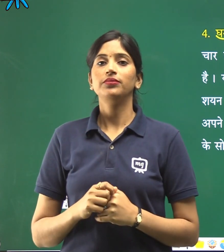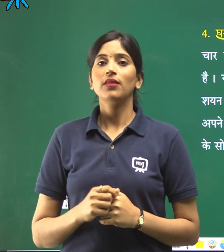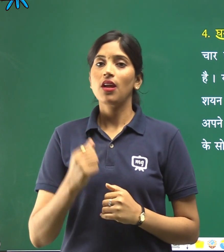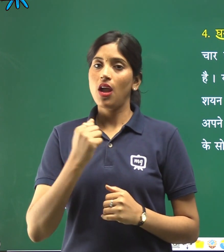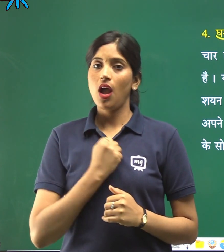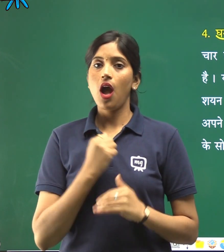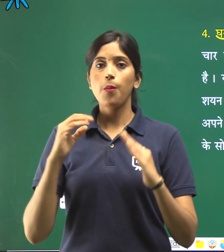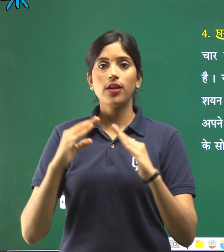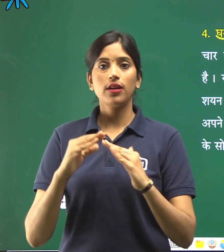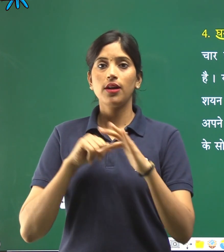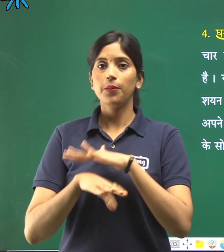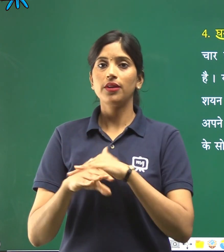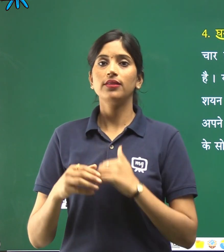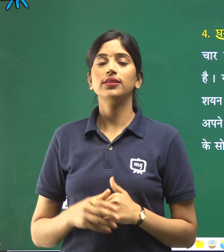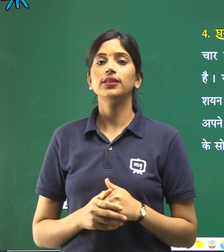हमारे घर में